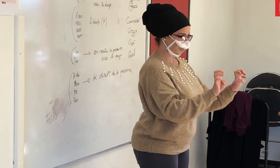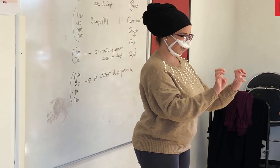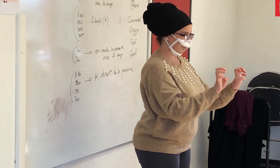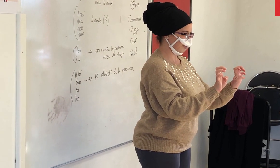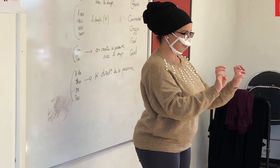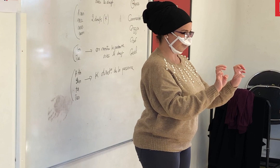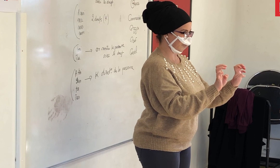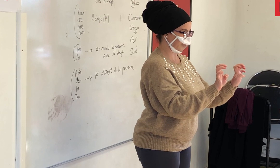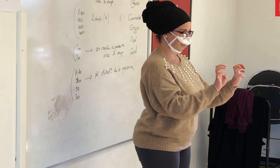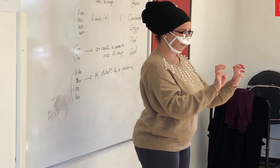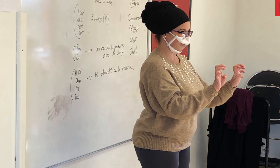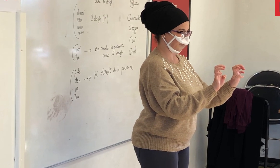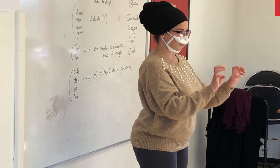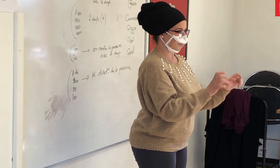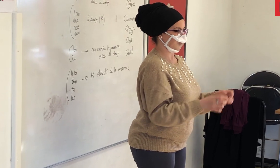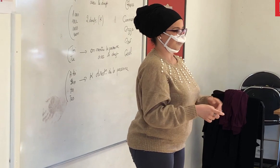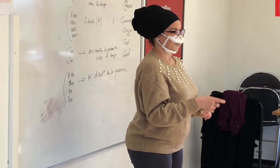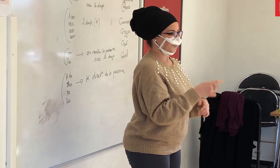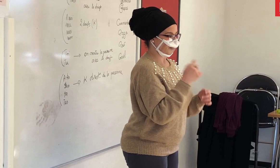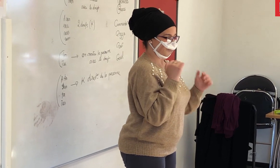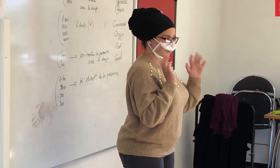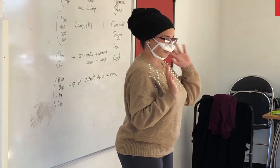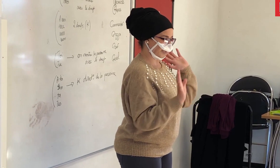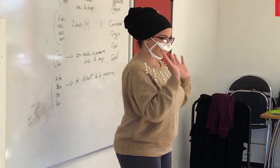Week-end. C'est le week-end. Je vais me balader.